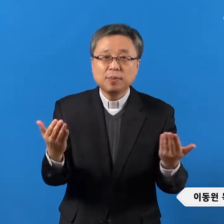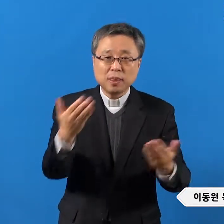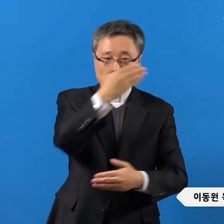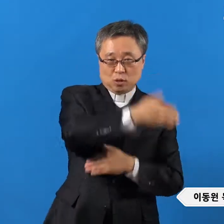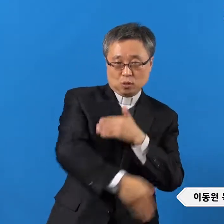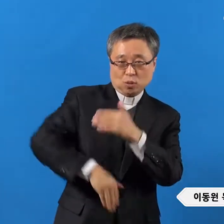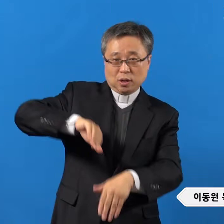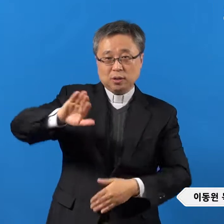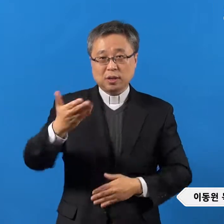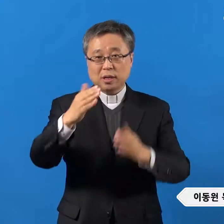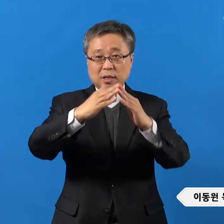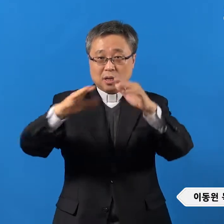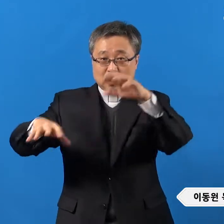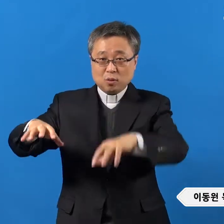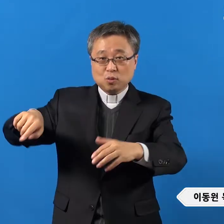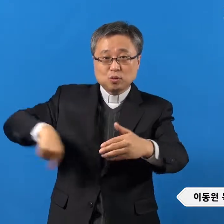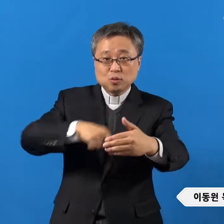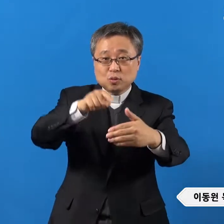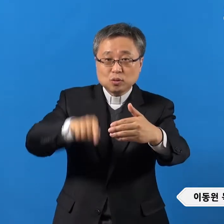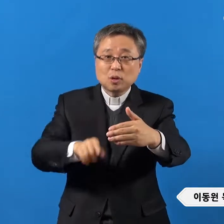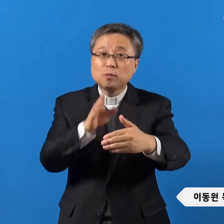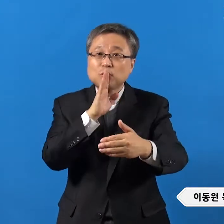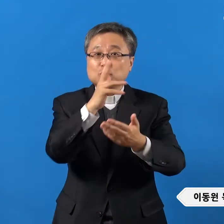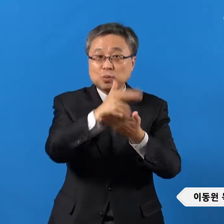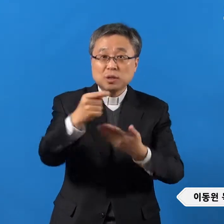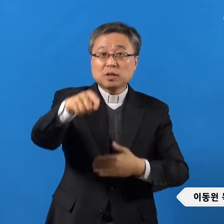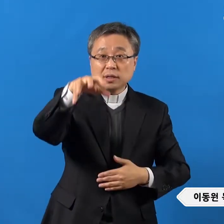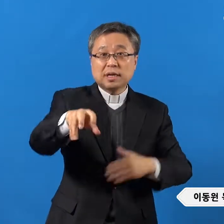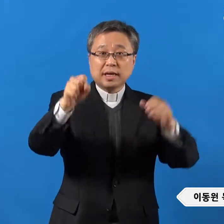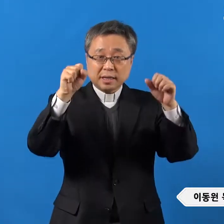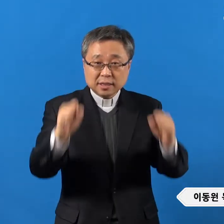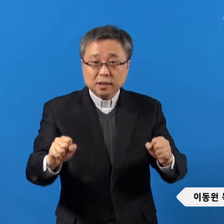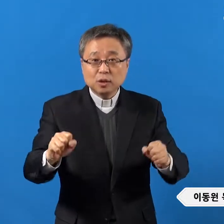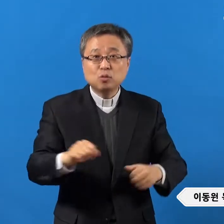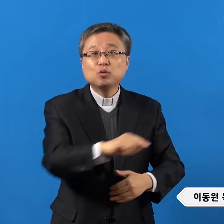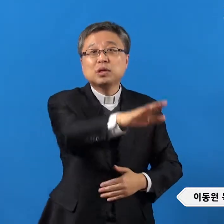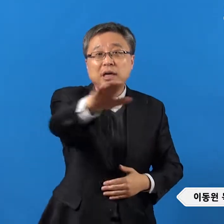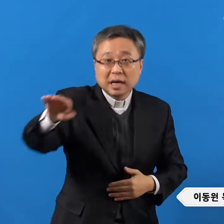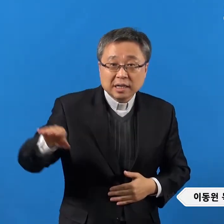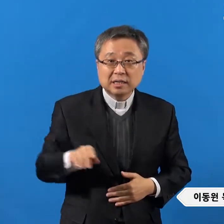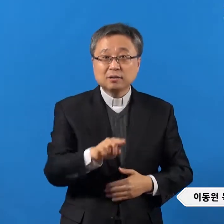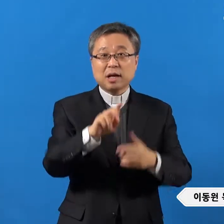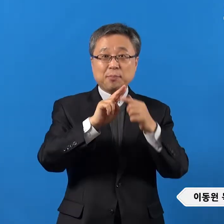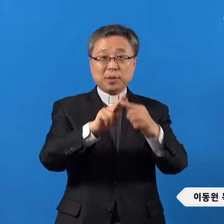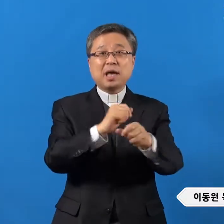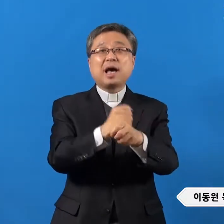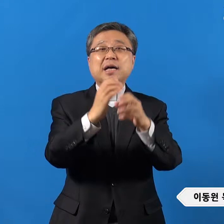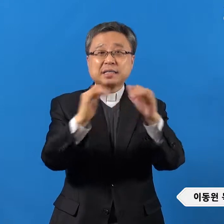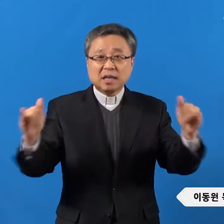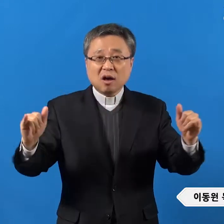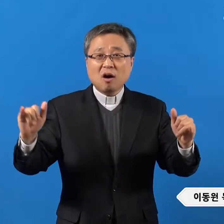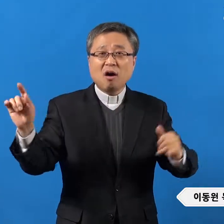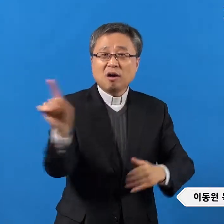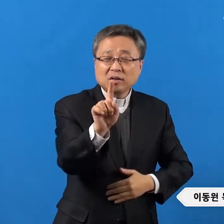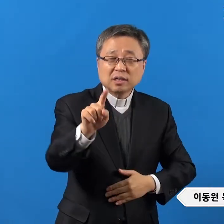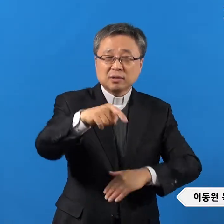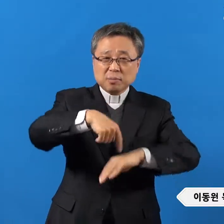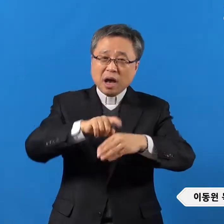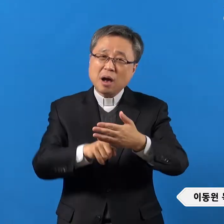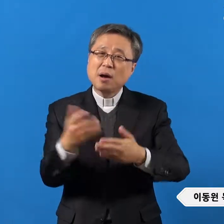이웃들 속에 바로 주님은 거기에 계셨다고. 우리가 그들과 함께 앉아 어느 가슴 아픈 이웃들과 더불어